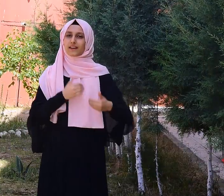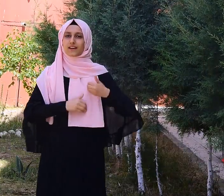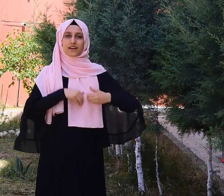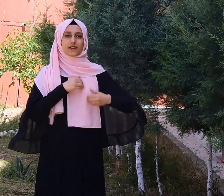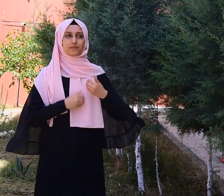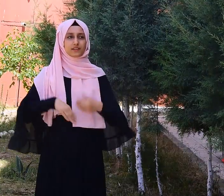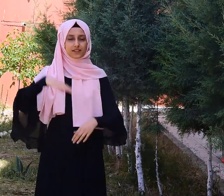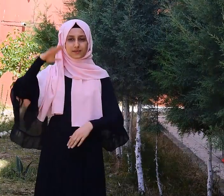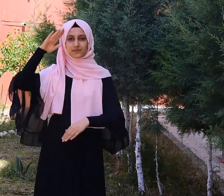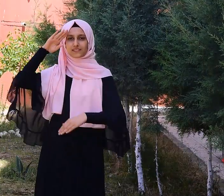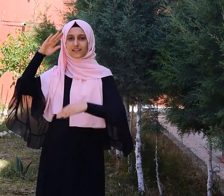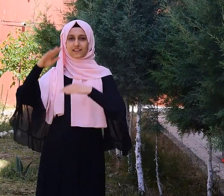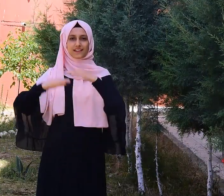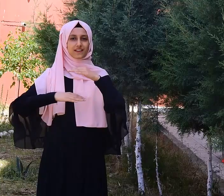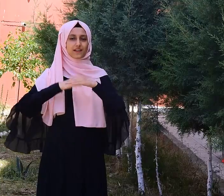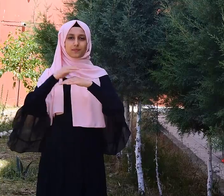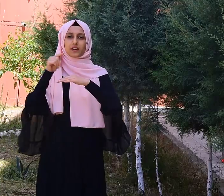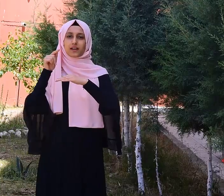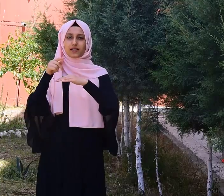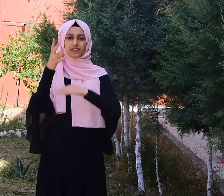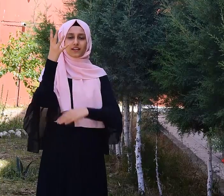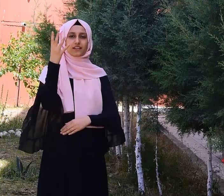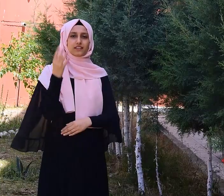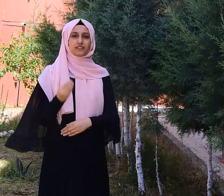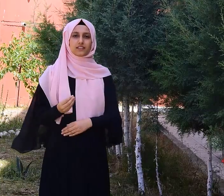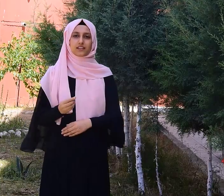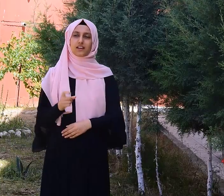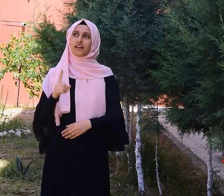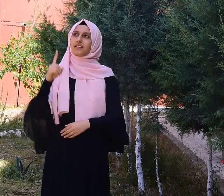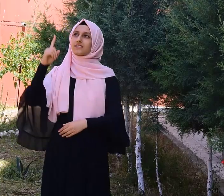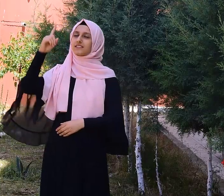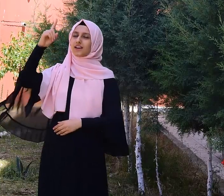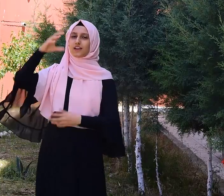Ya Habib selam aleyke.